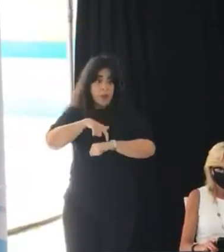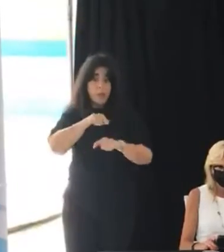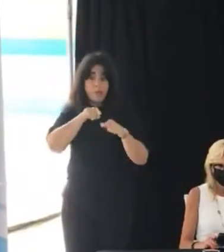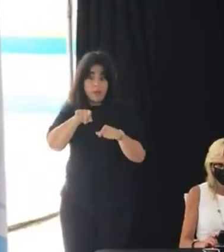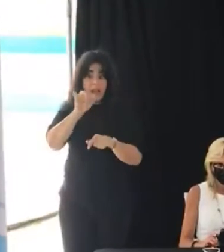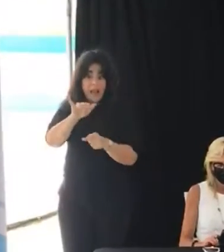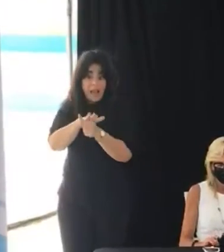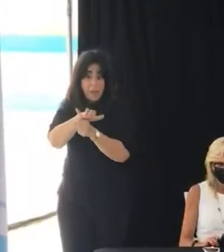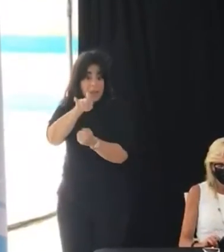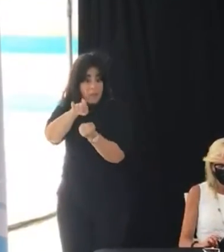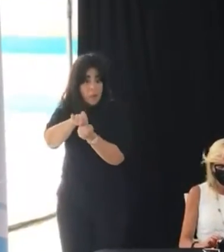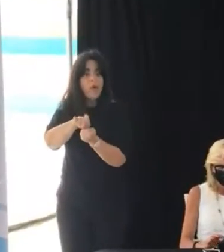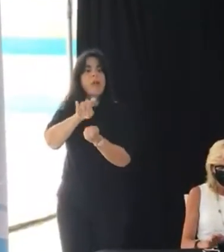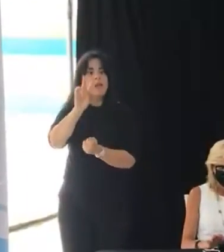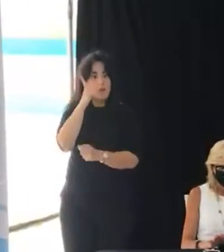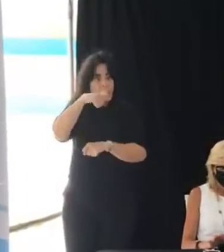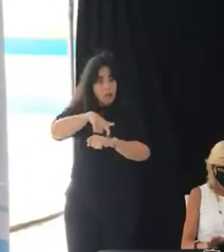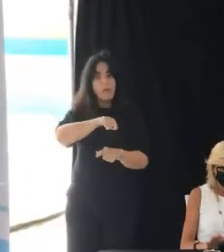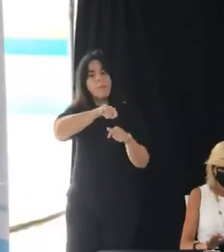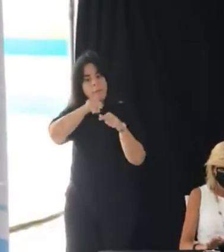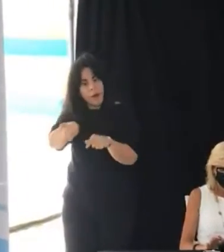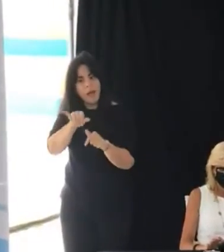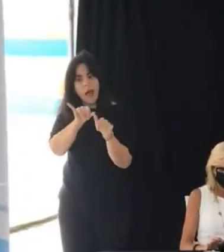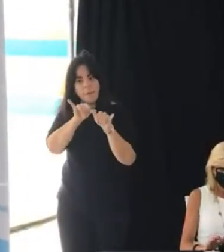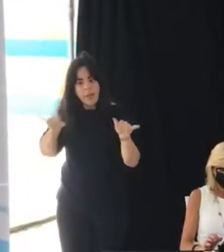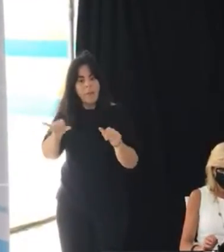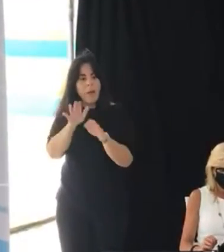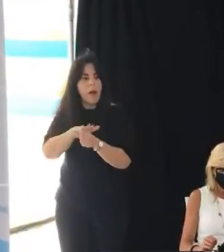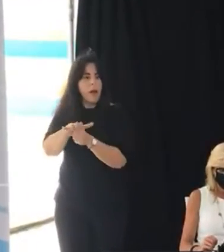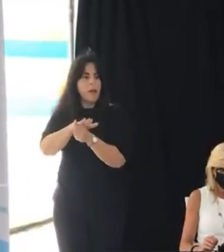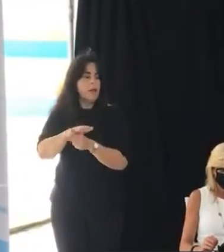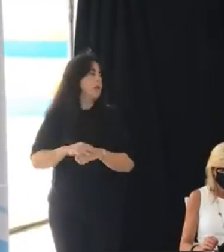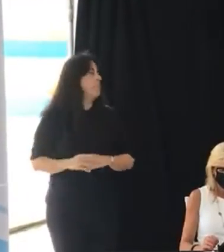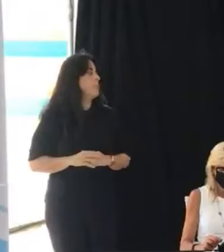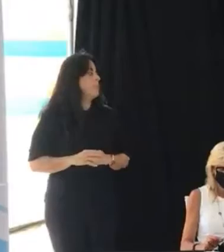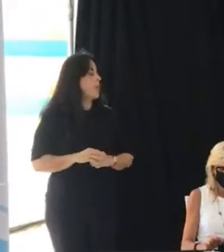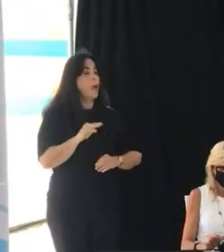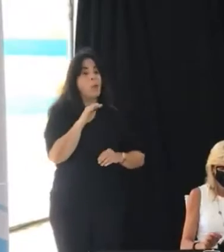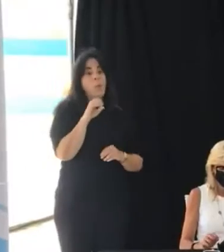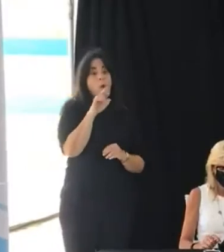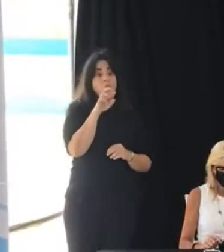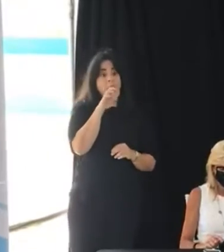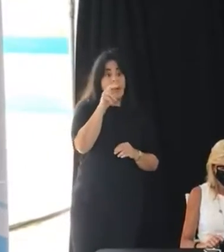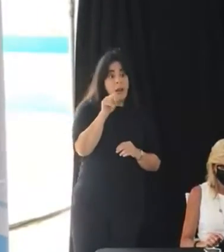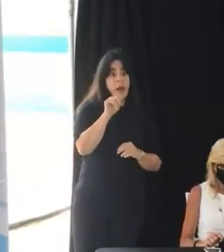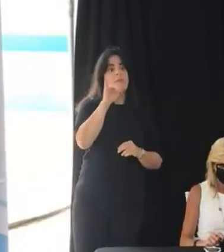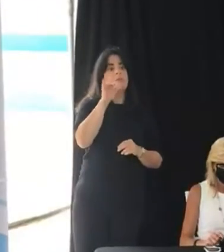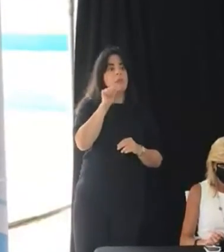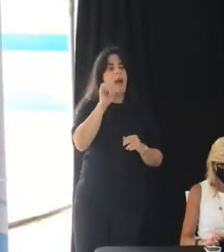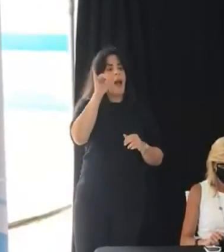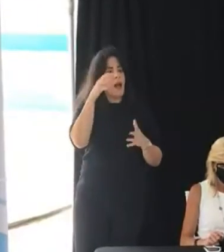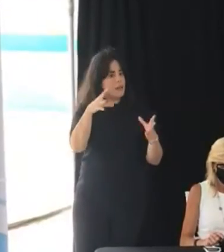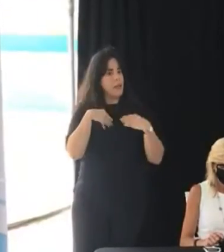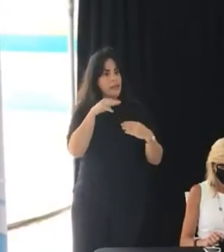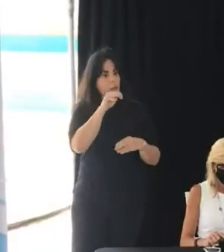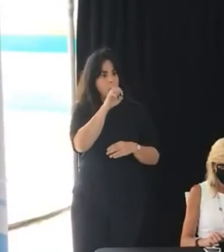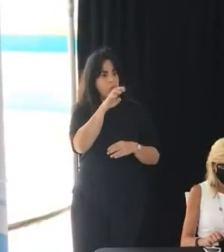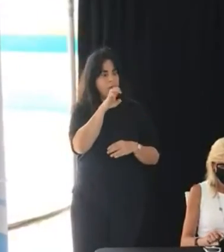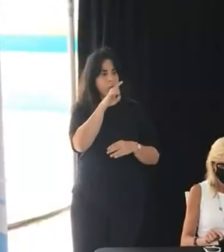la segunda. Y Lili, la segunda es siempre la que te dio primera. Moderna, Pfizer. Pfizer, eso es